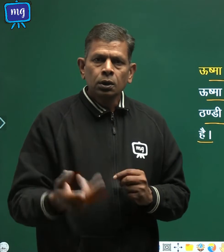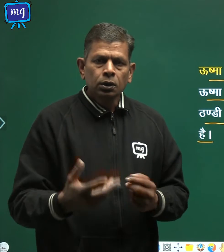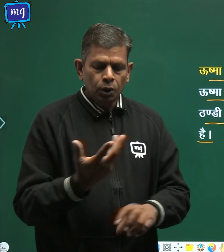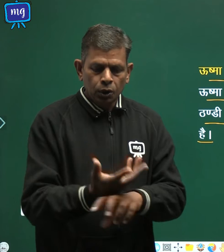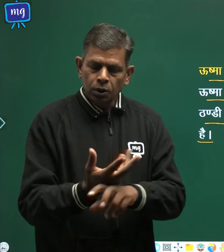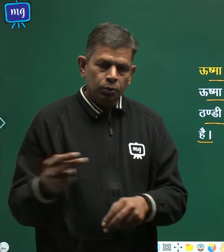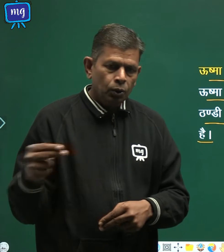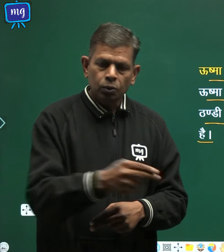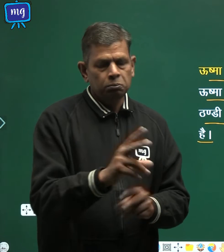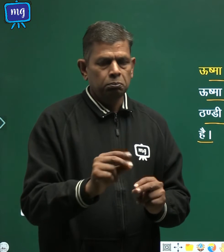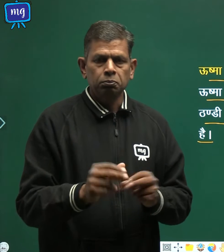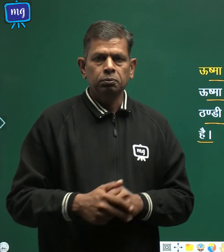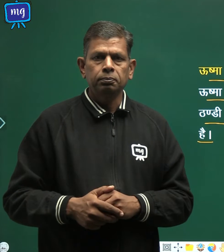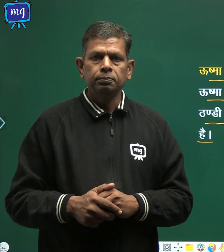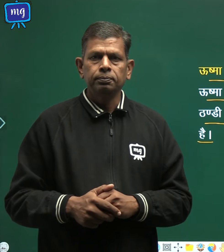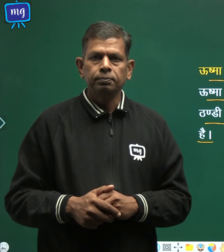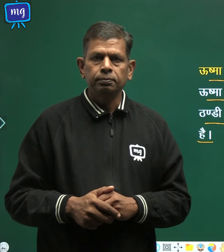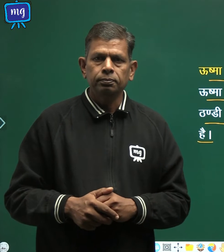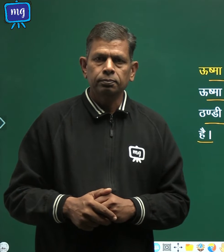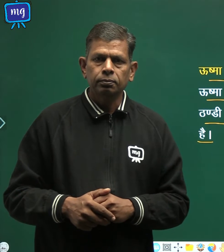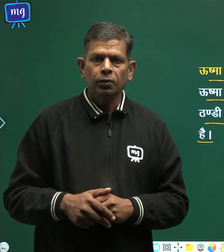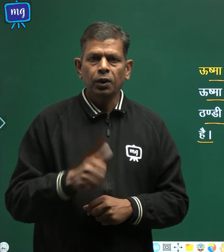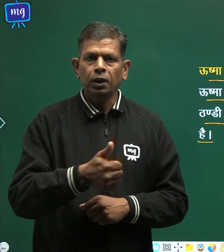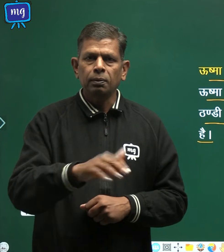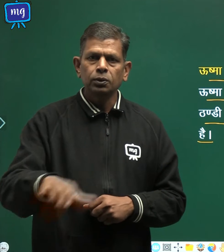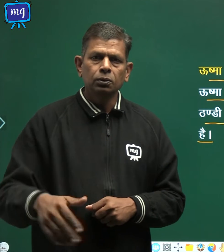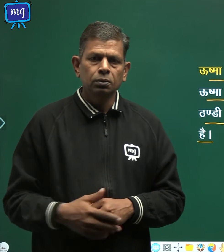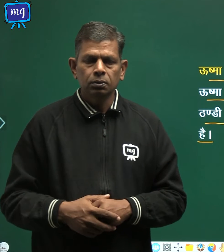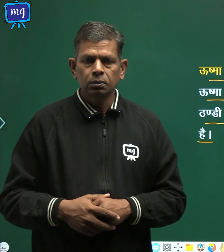गर्म की ओर प्रवाहित हो। ठीक है बच्चों।